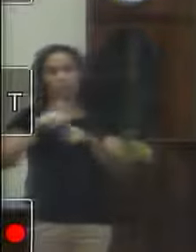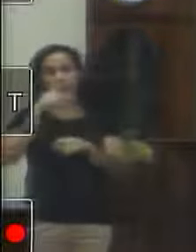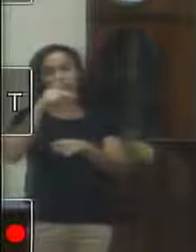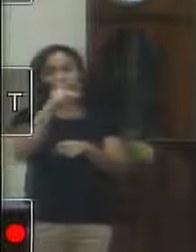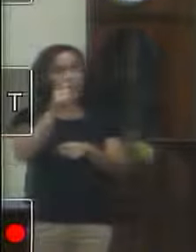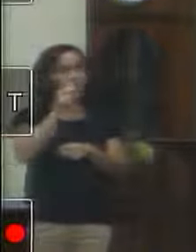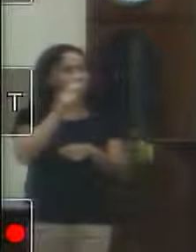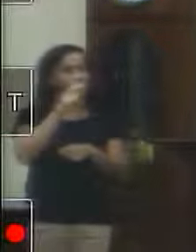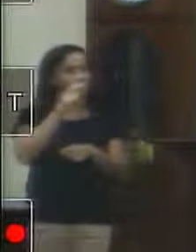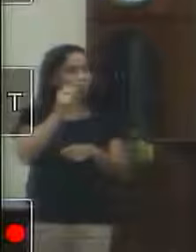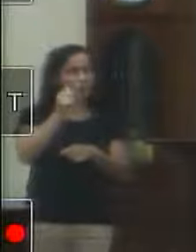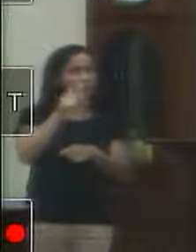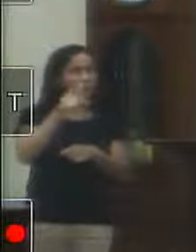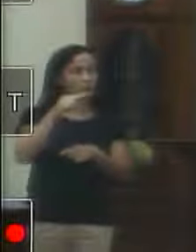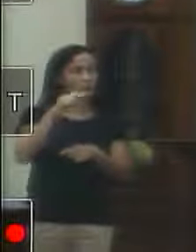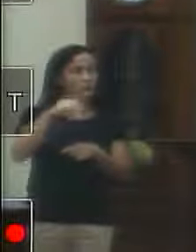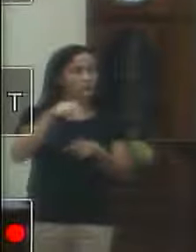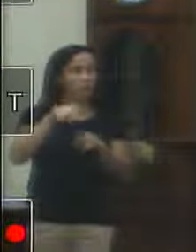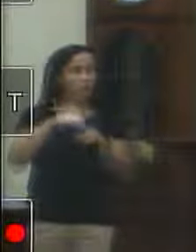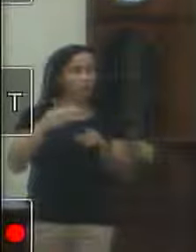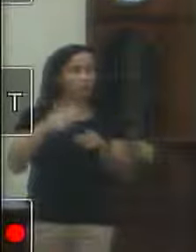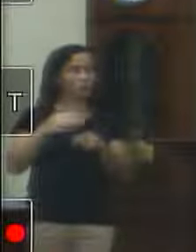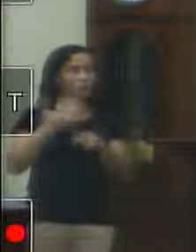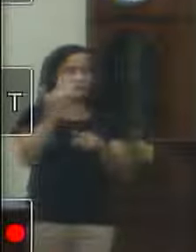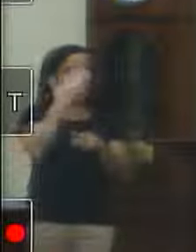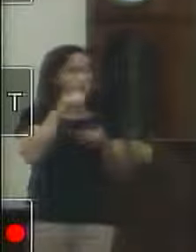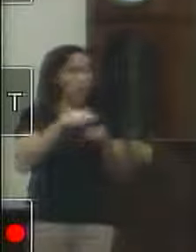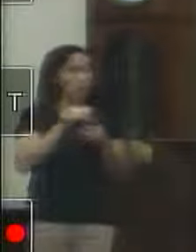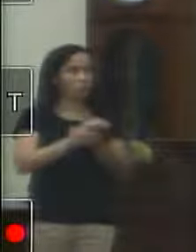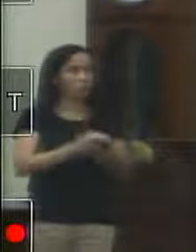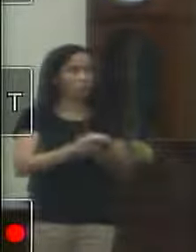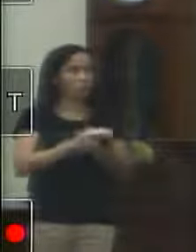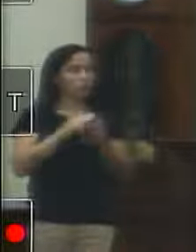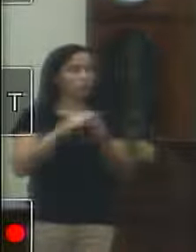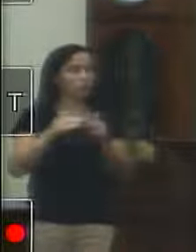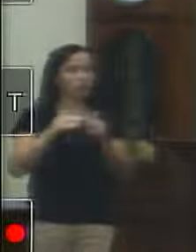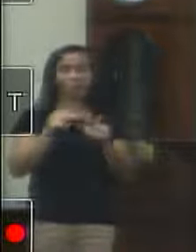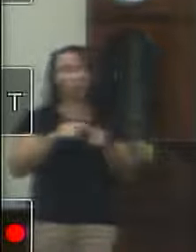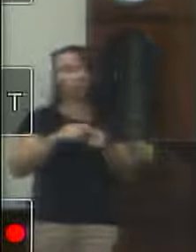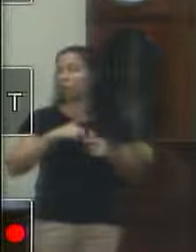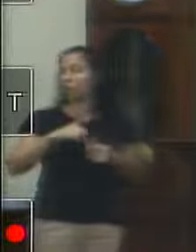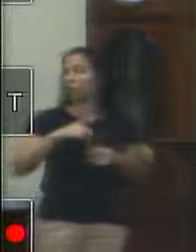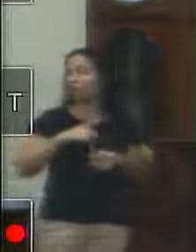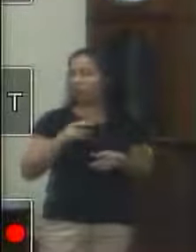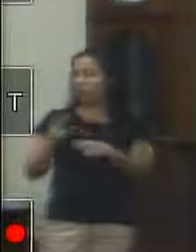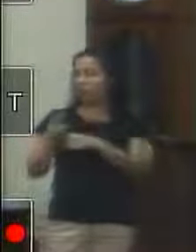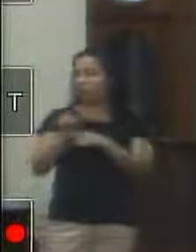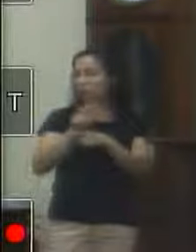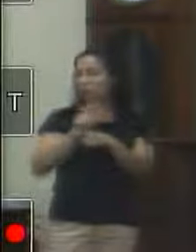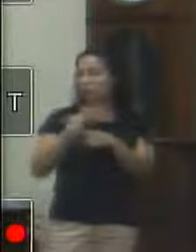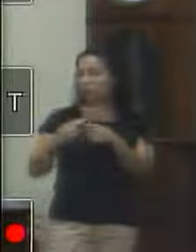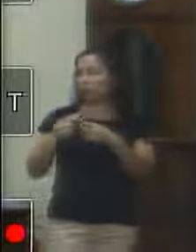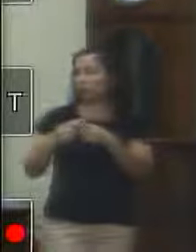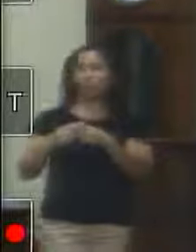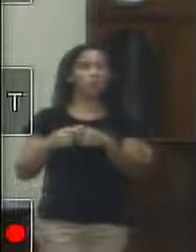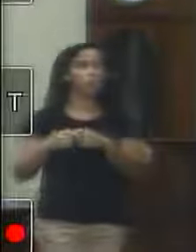Parapeúna, apesar de não haver carnaval, o vereador Pedro Graça pediu que houvesse uma fiscalização em Parapeúna, porque